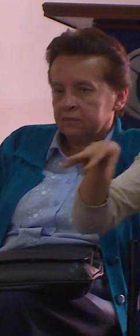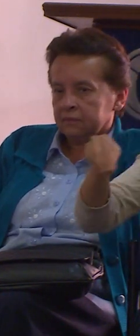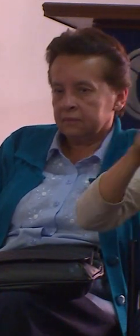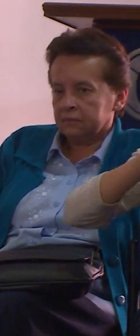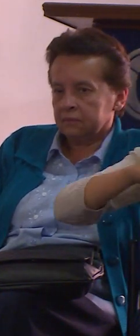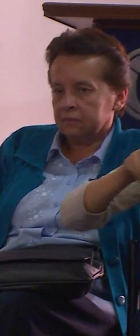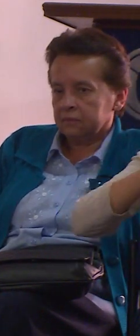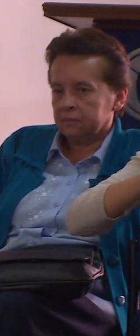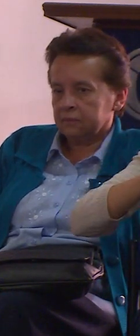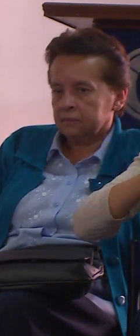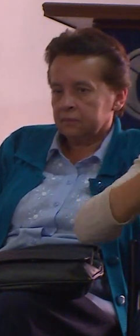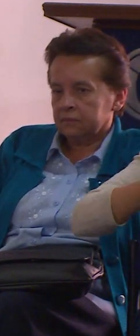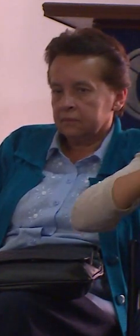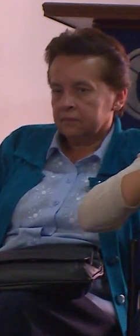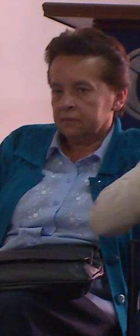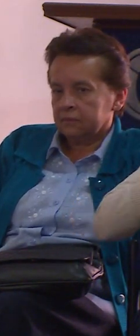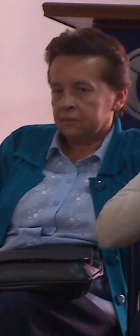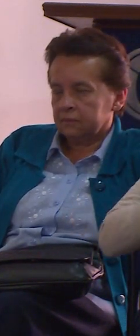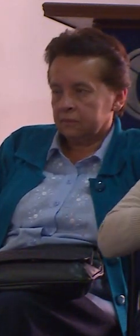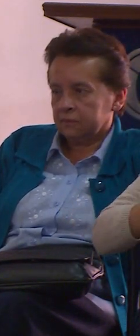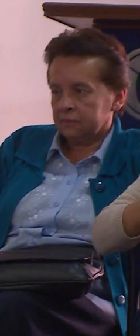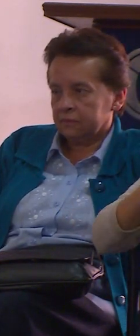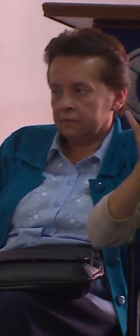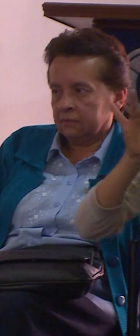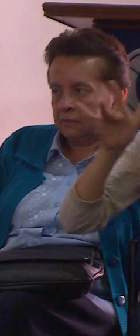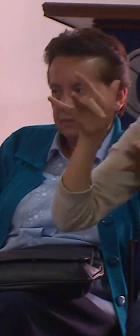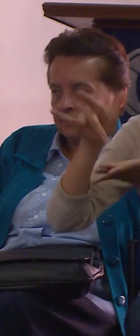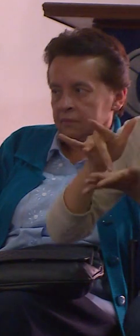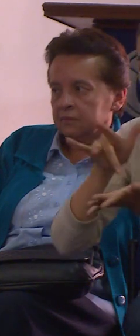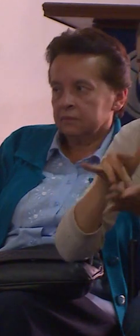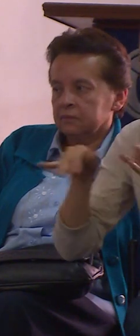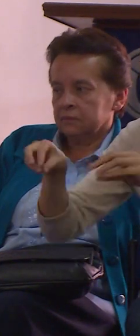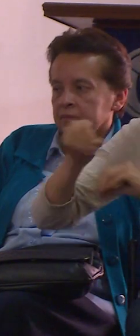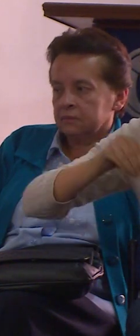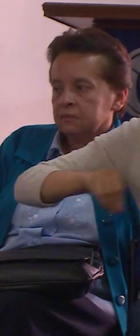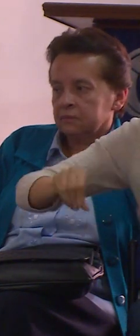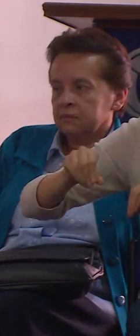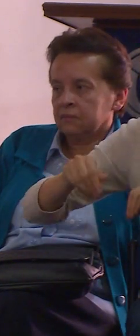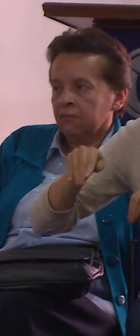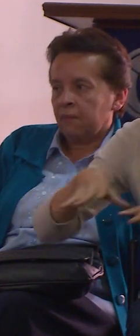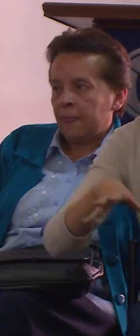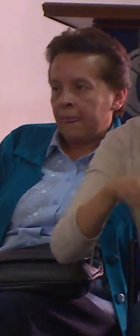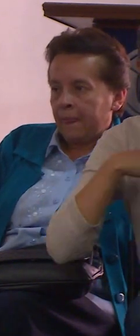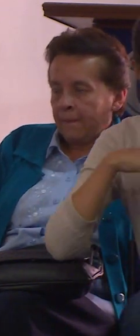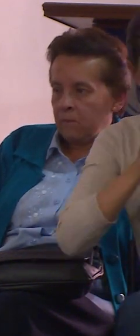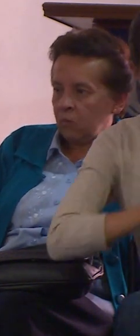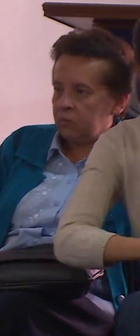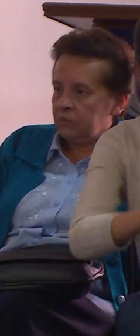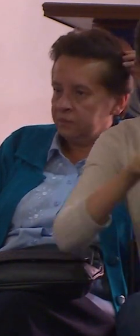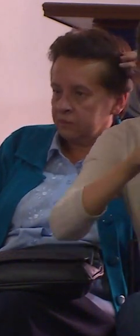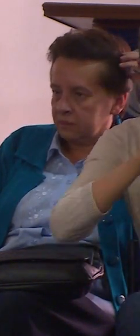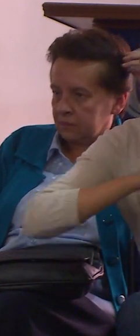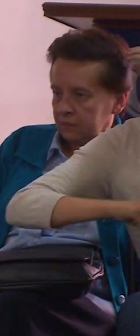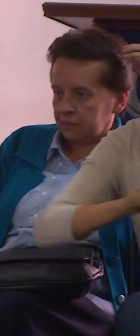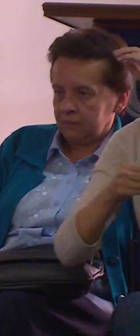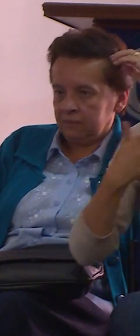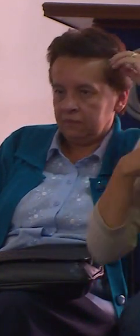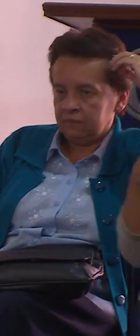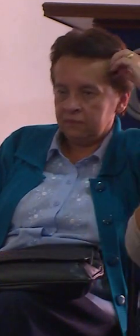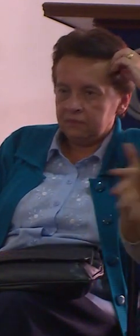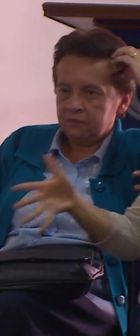pues hay una apropiación de ese territorio para la defensa de los mismos territorios. Entonces, cuando